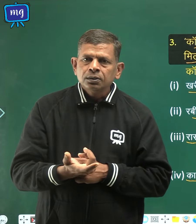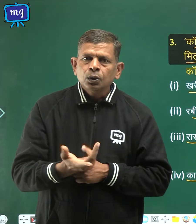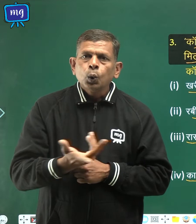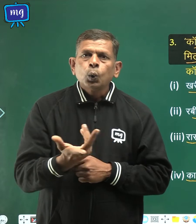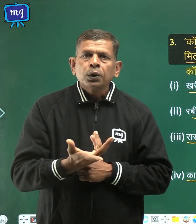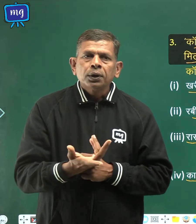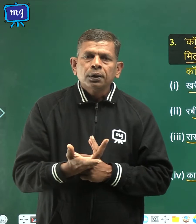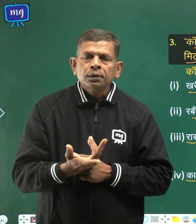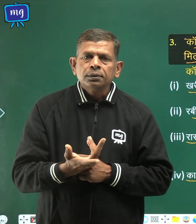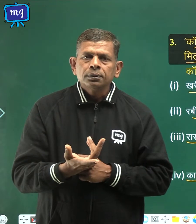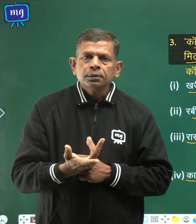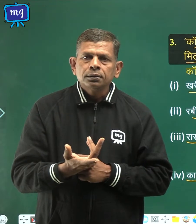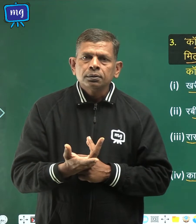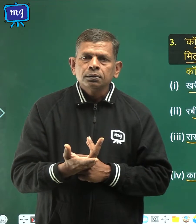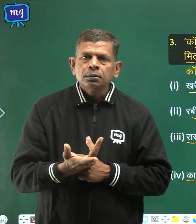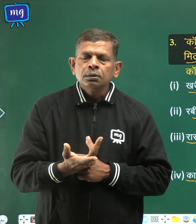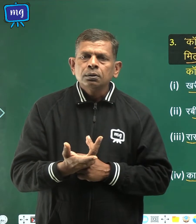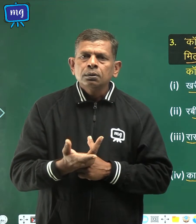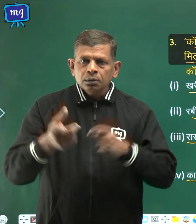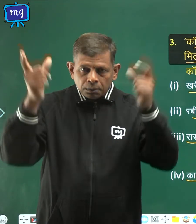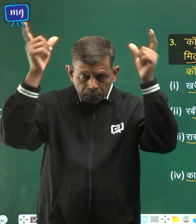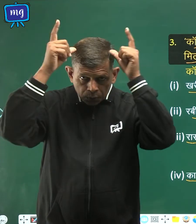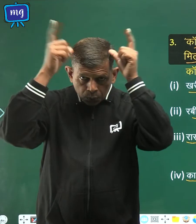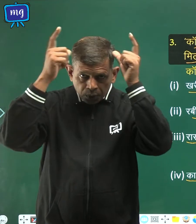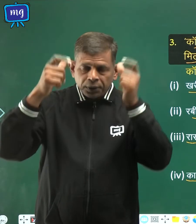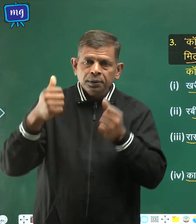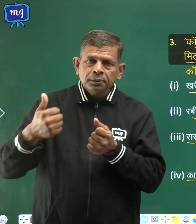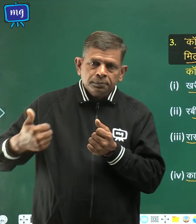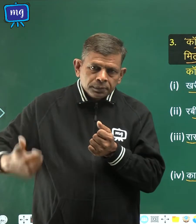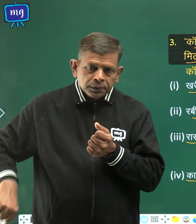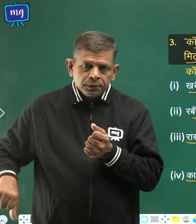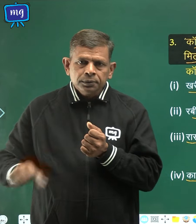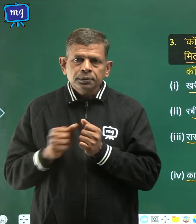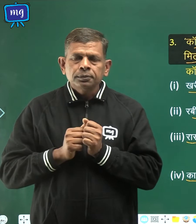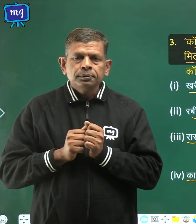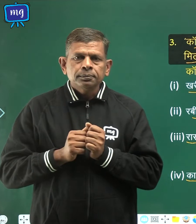जो कि पशु अपशिष्ट,